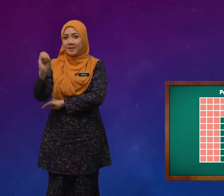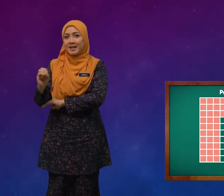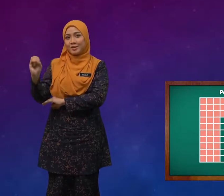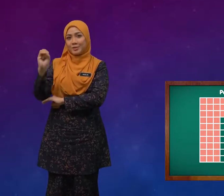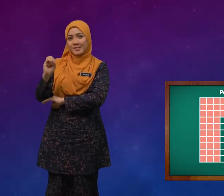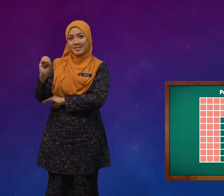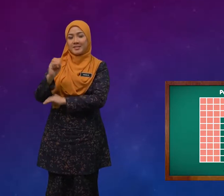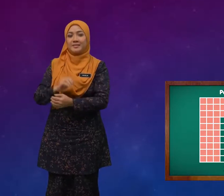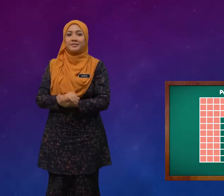33%.